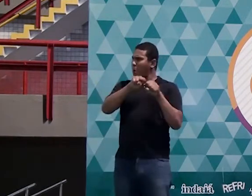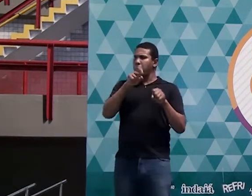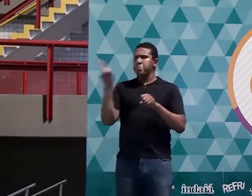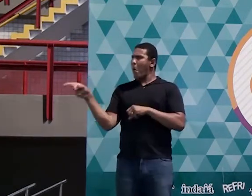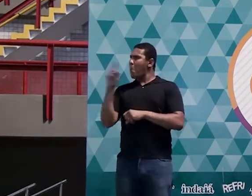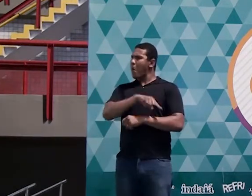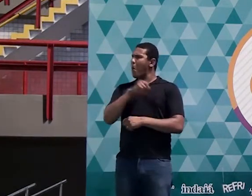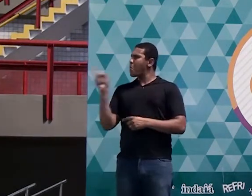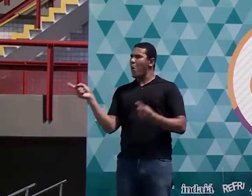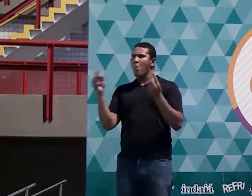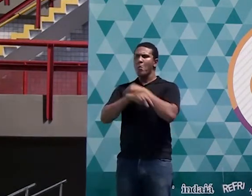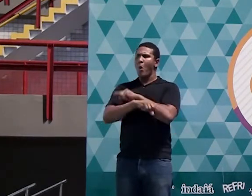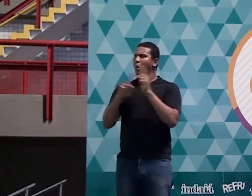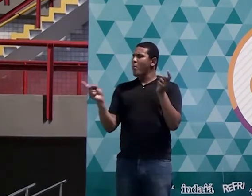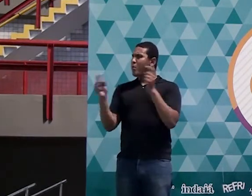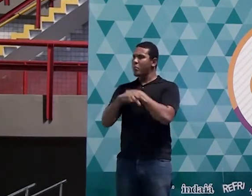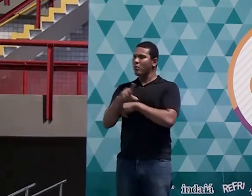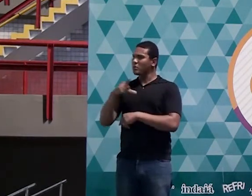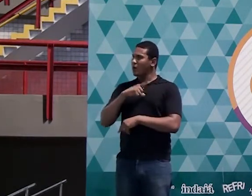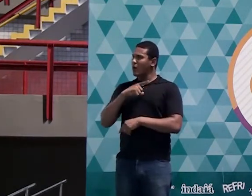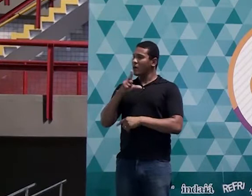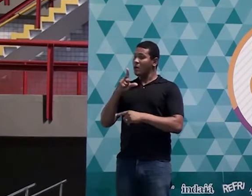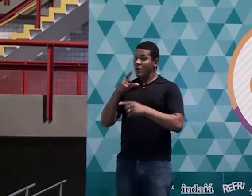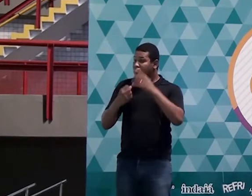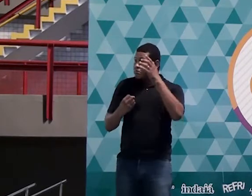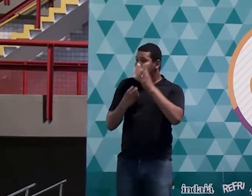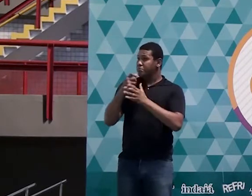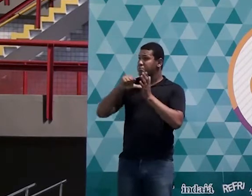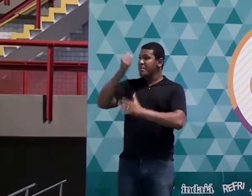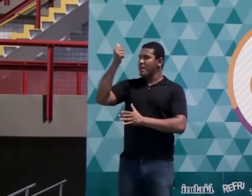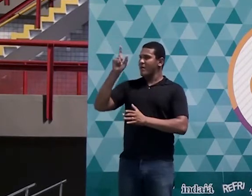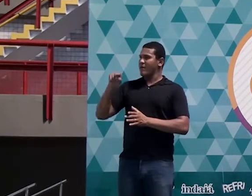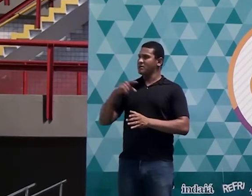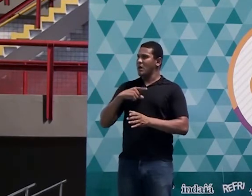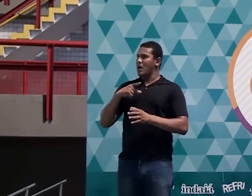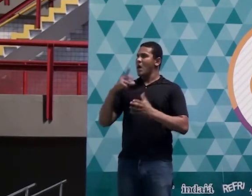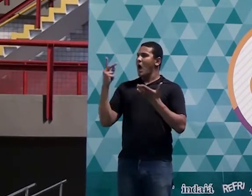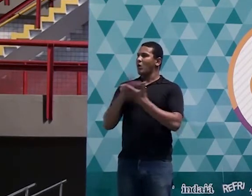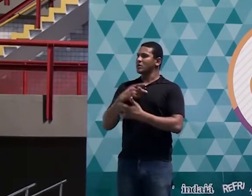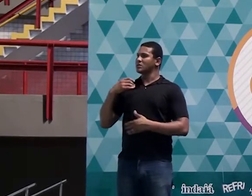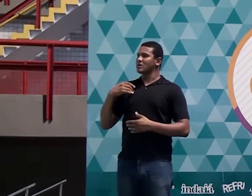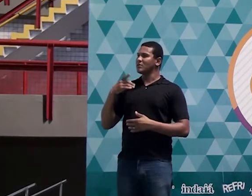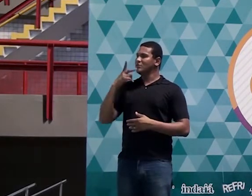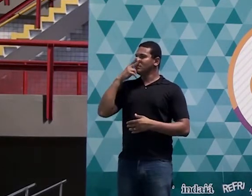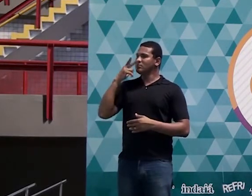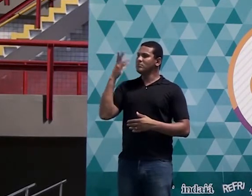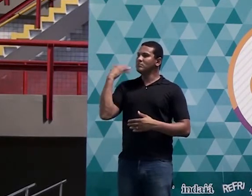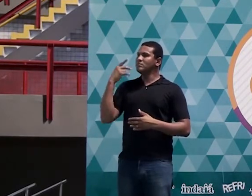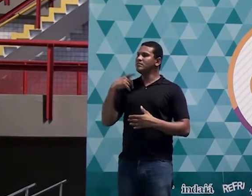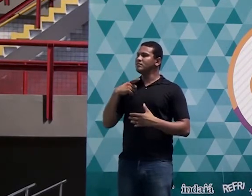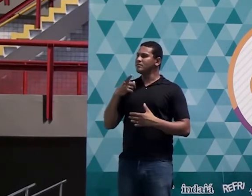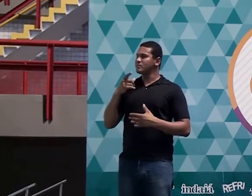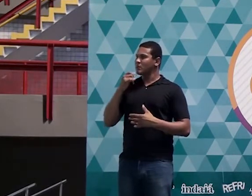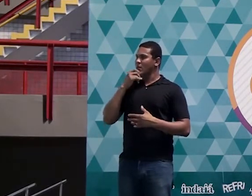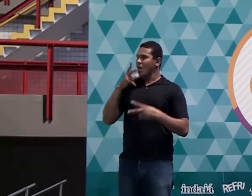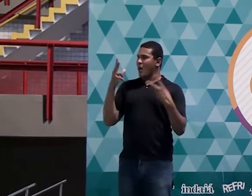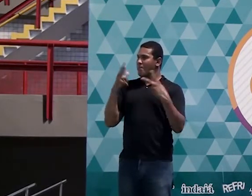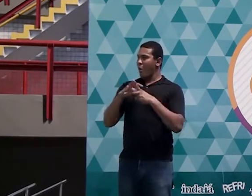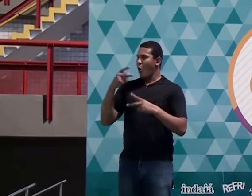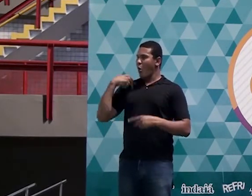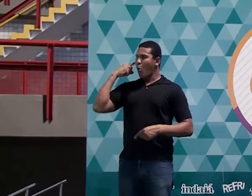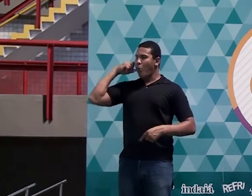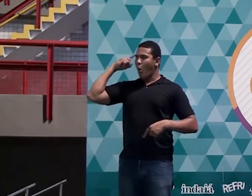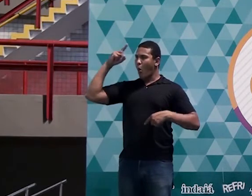árabe se chamava Os Assassinos. Então, guerra provoca mais guerra. A